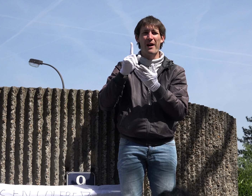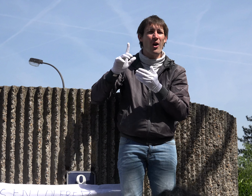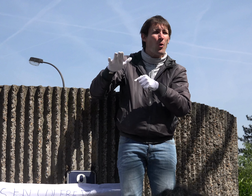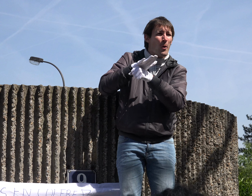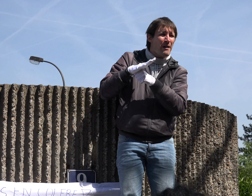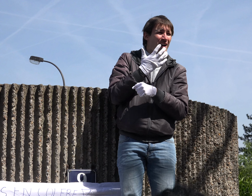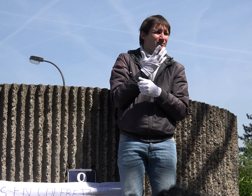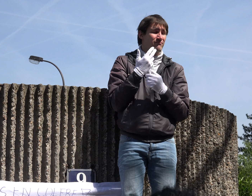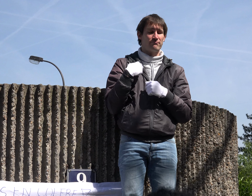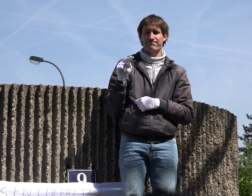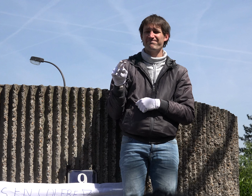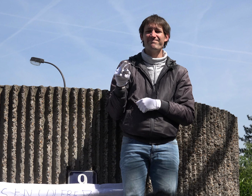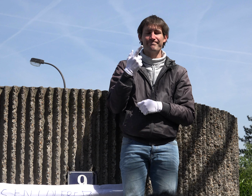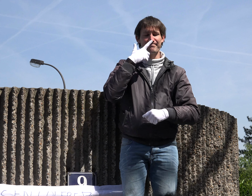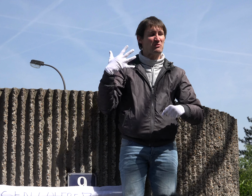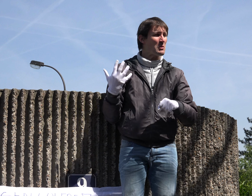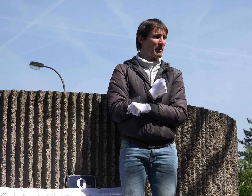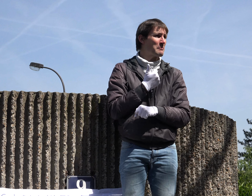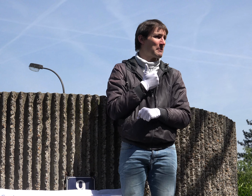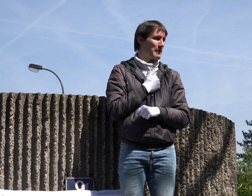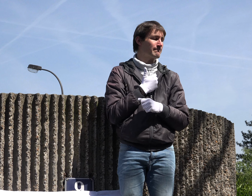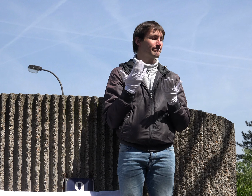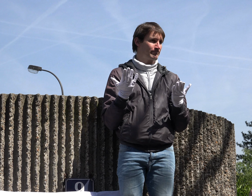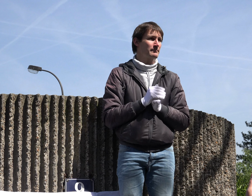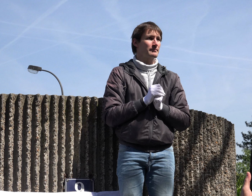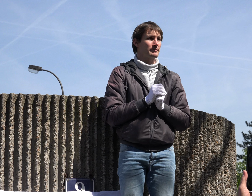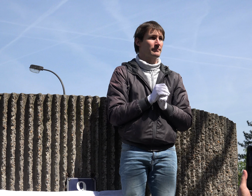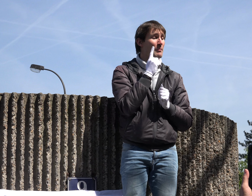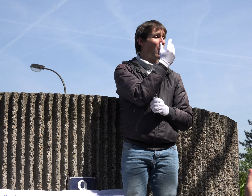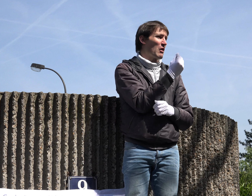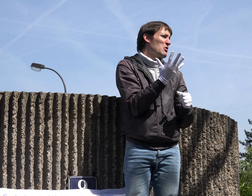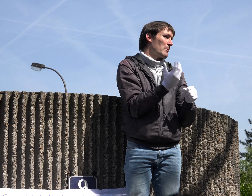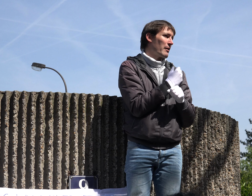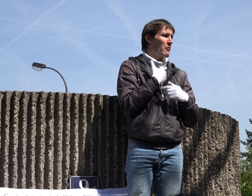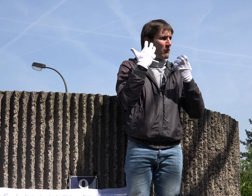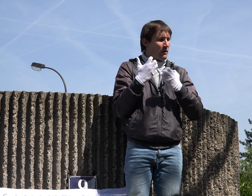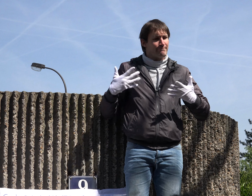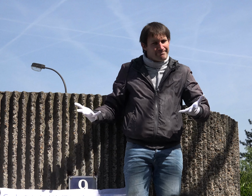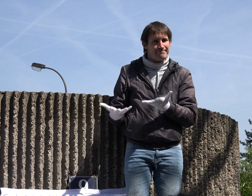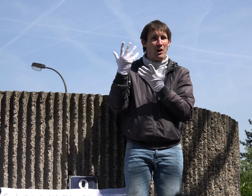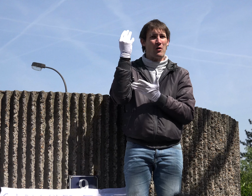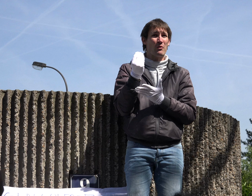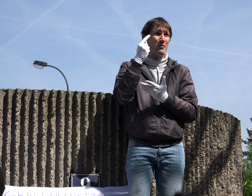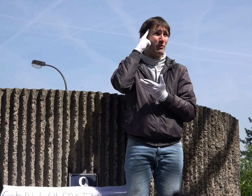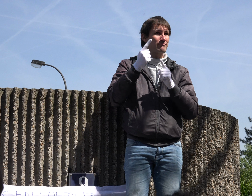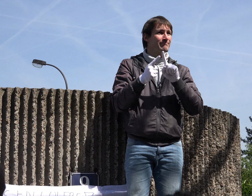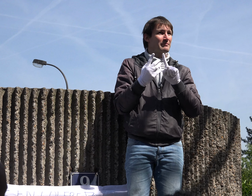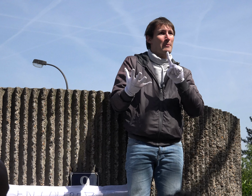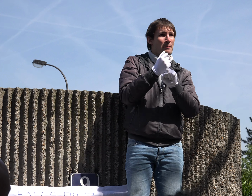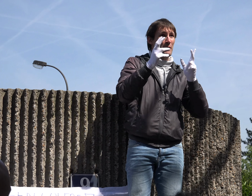même au niveau du vocabulaire on n'a pas forcément le même niveau et c'est vraiment dommage, hein, c'est un avis personnel. Pour les enfants, j'aimerais voilà, qu'on puisse encourager